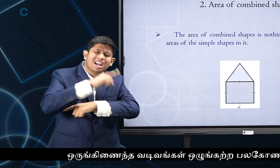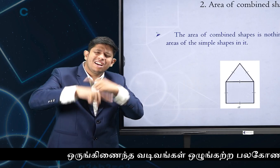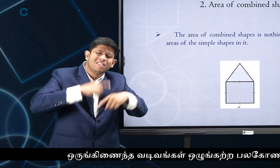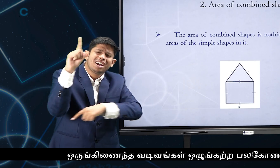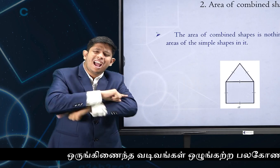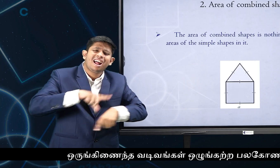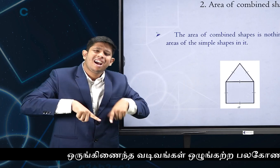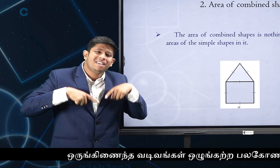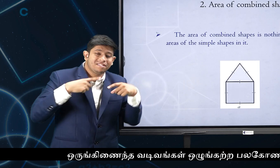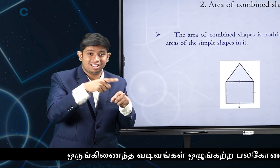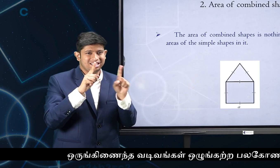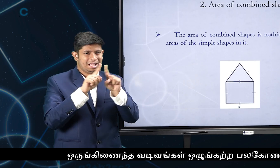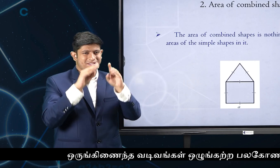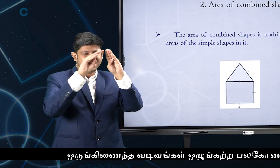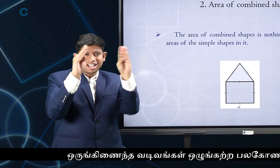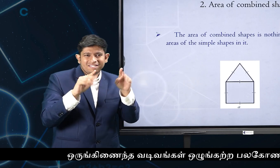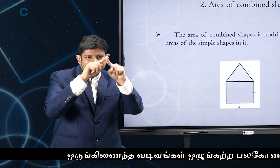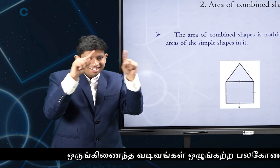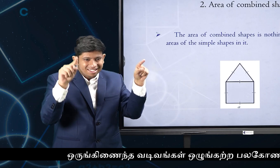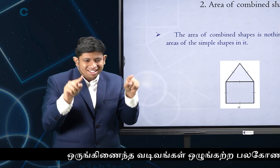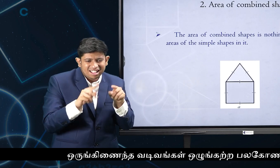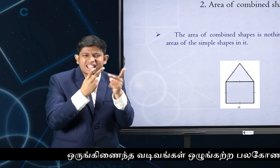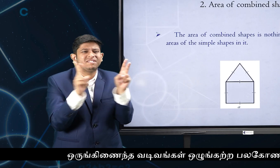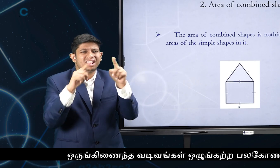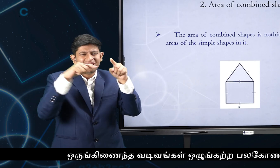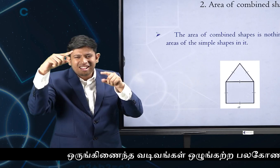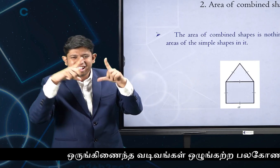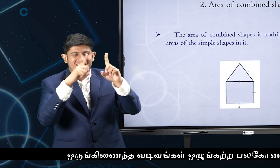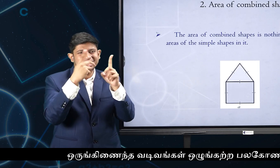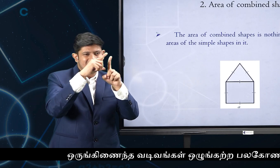ஒருங்கிணைந்த வடிவங்கள் ஒழுங்கற்ற பலகோணங்கள் ஆகும்.